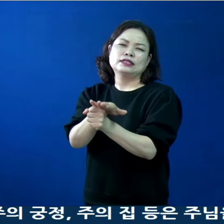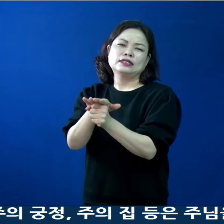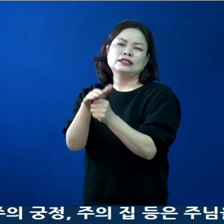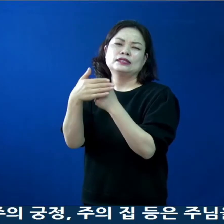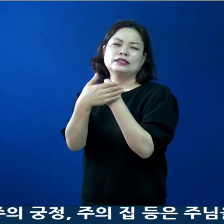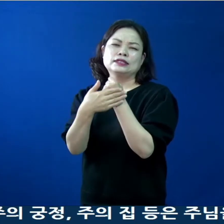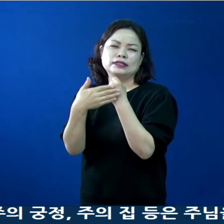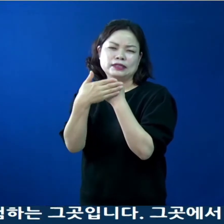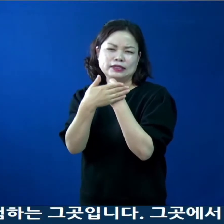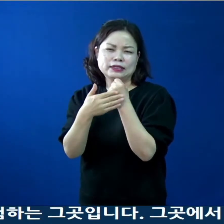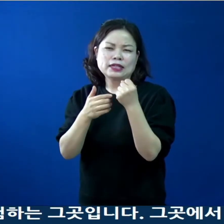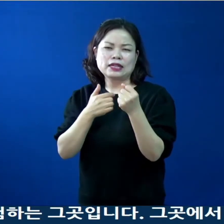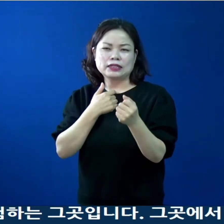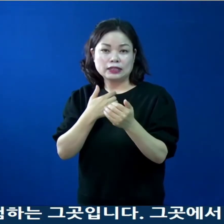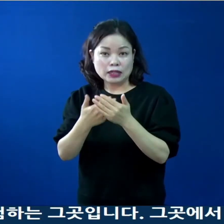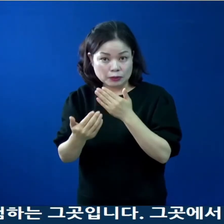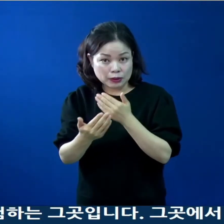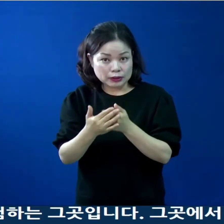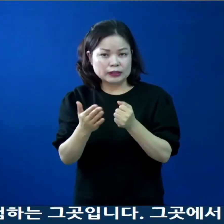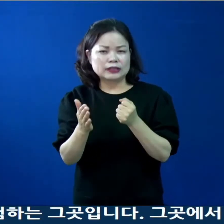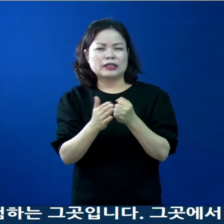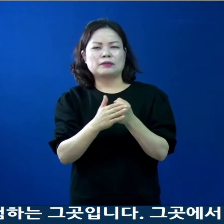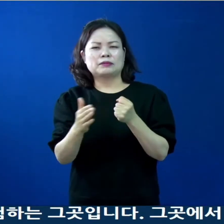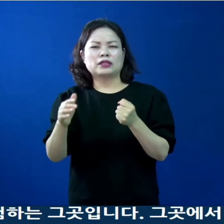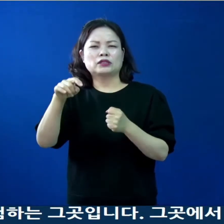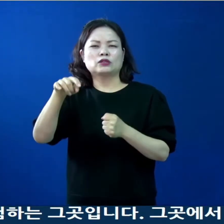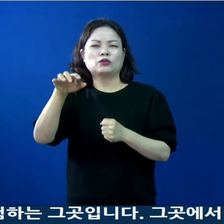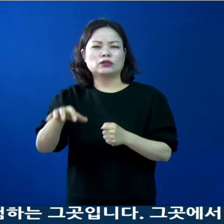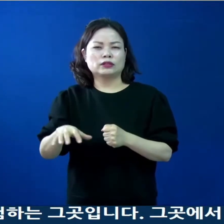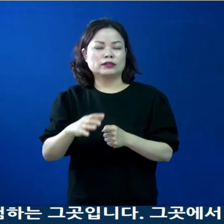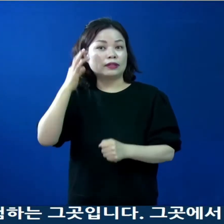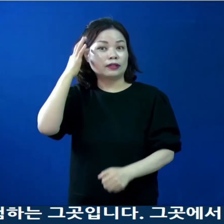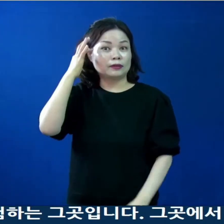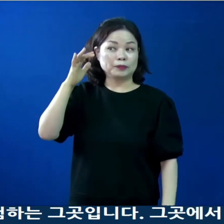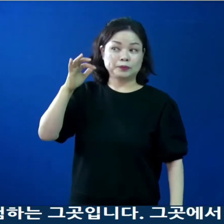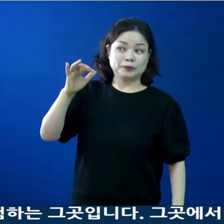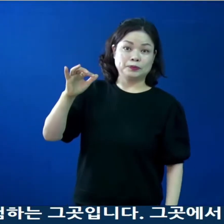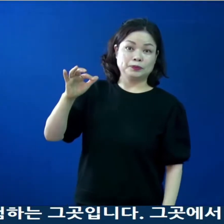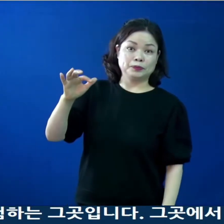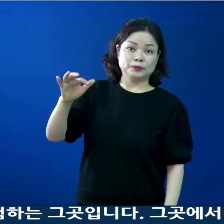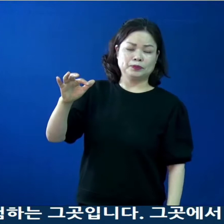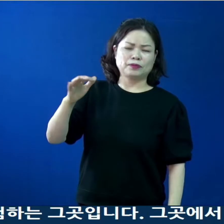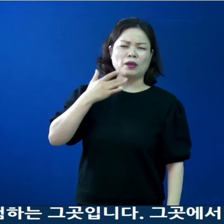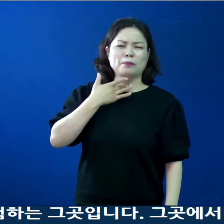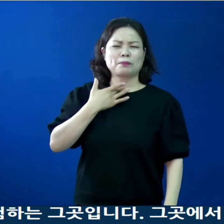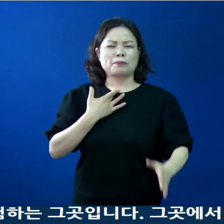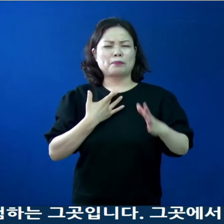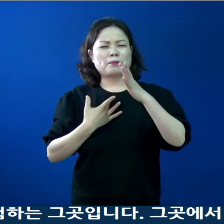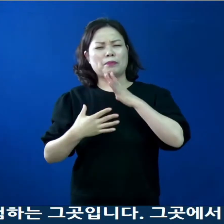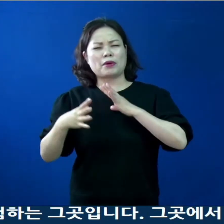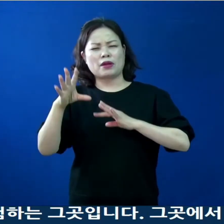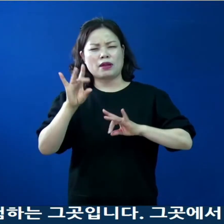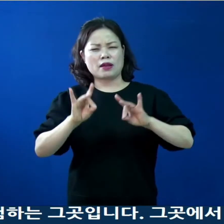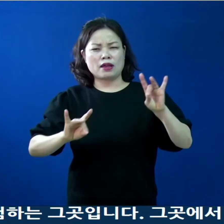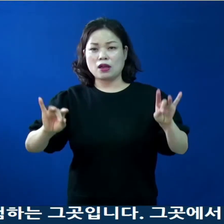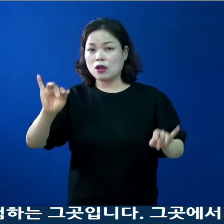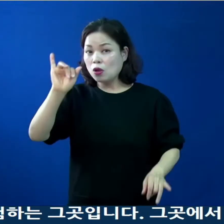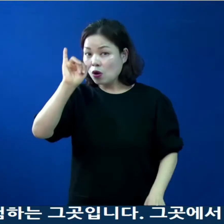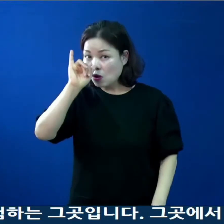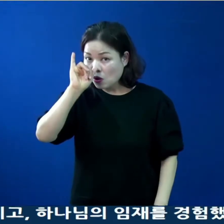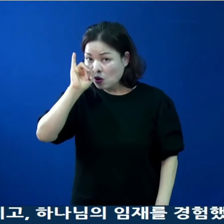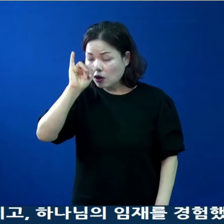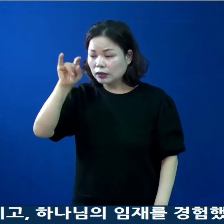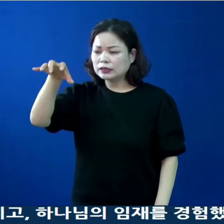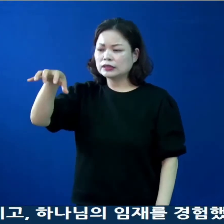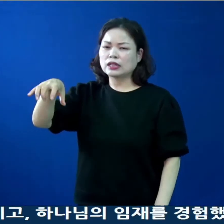은혜를 경험했기 때문에 그곳을 그렇게 사모하고 갈망하고 있는 것입니다. 그